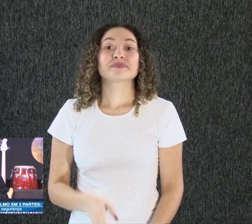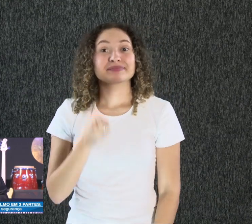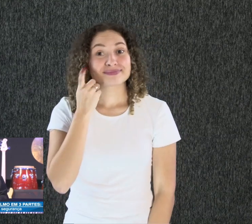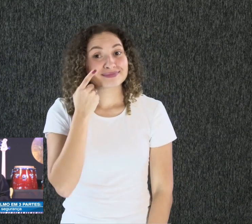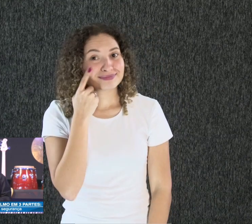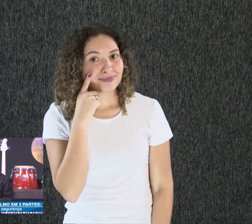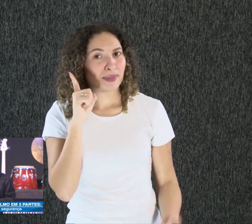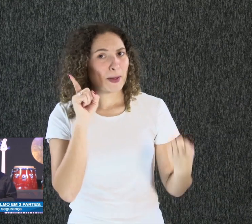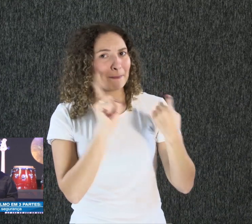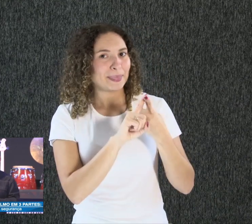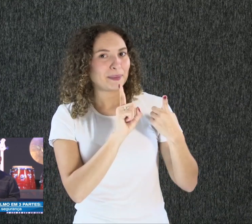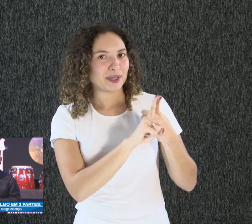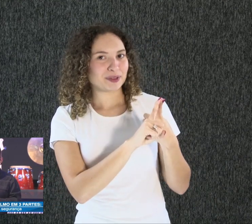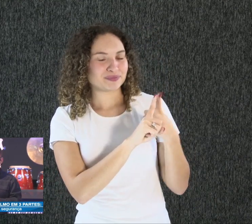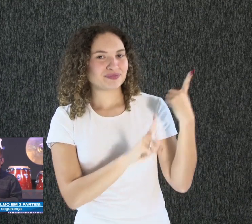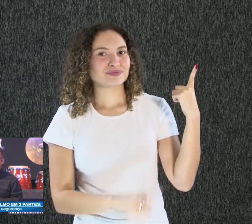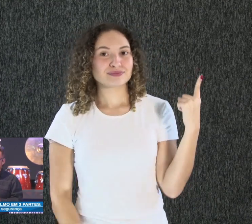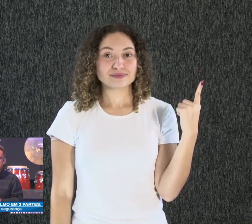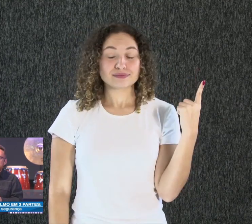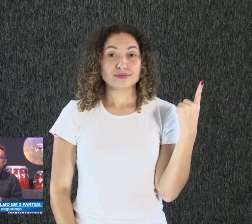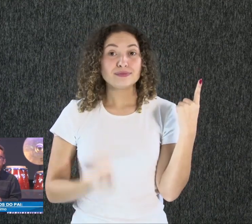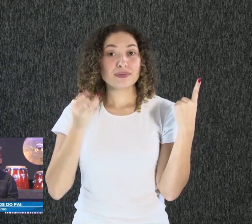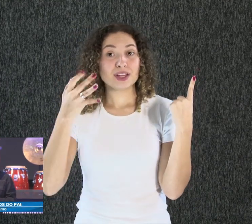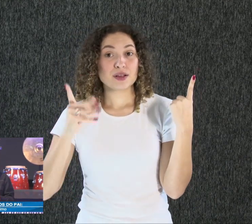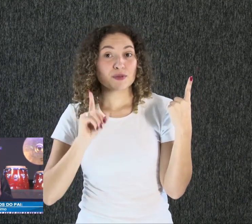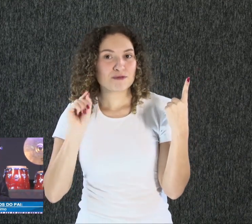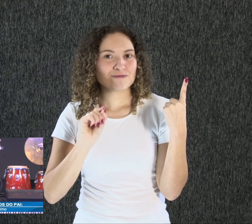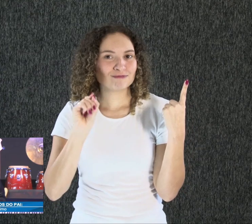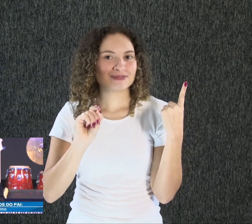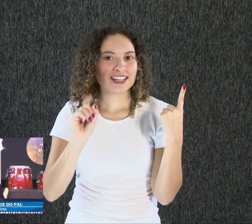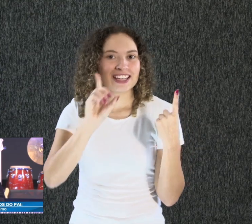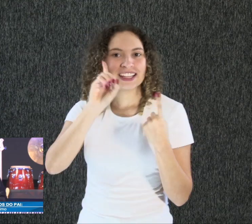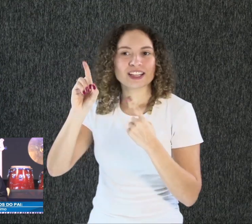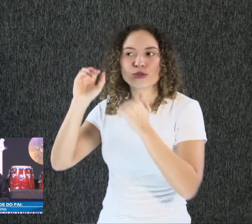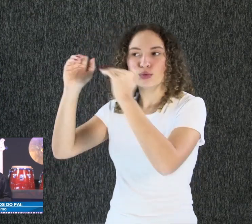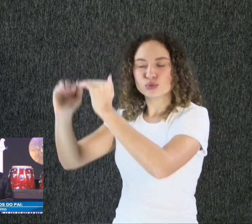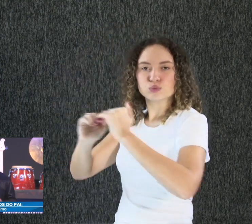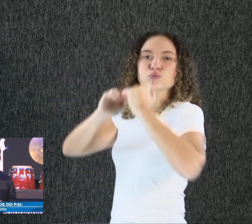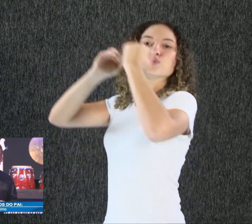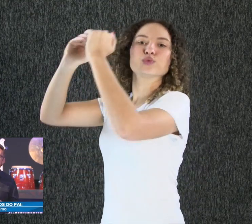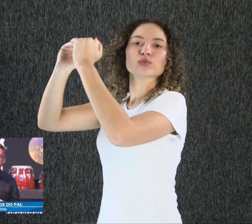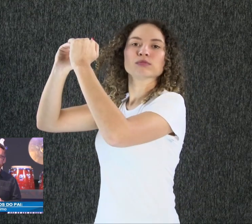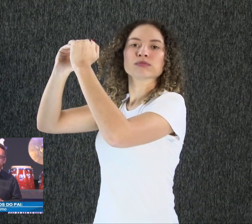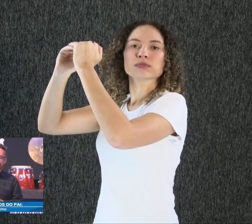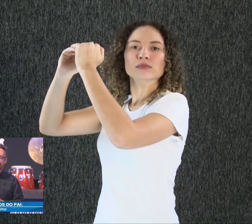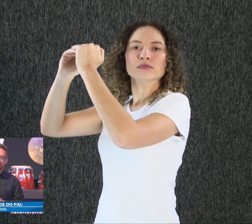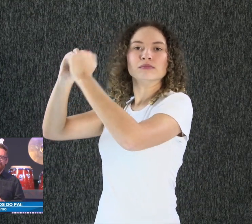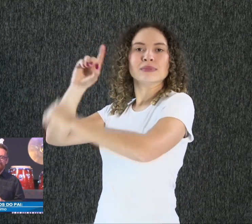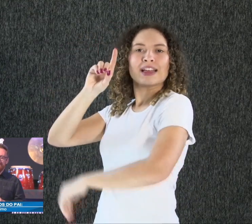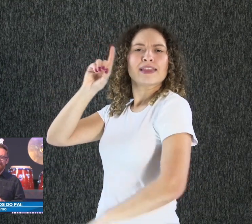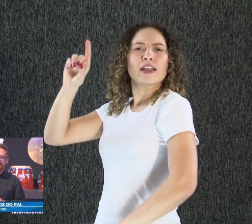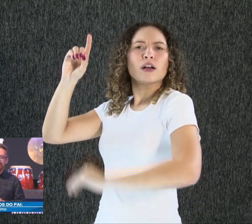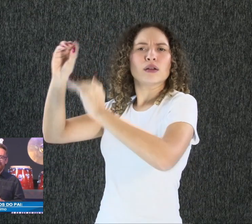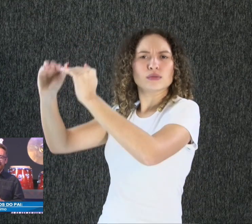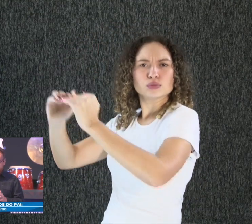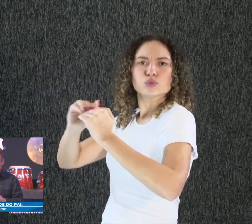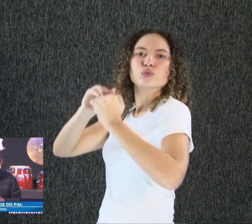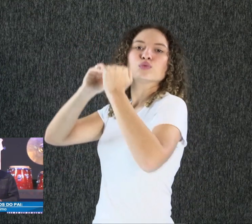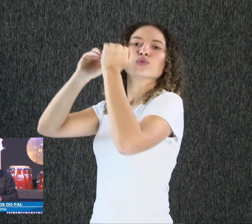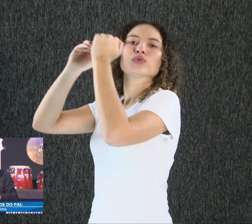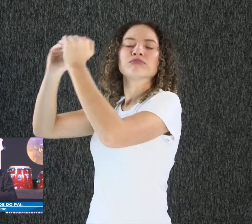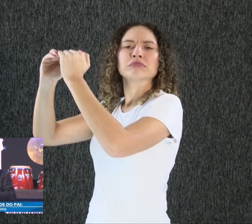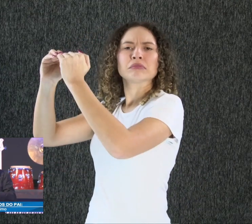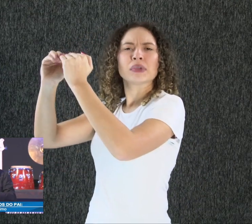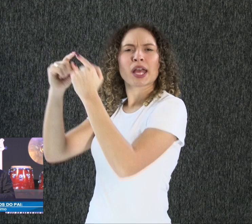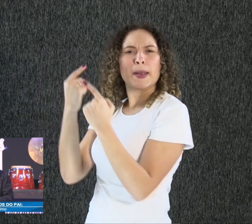Veja quais são esses atributos. Primeiro, ele diz que este pai é o Deus Altíssimo. Este